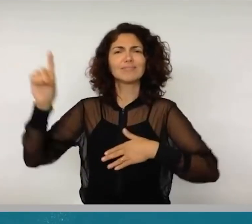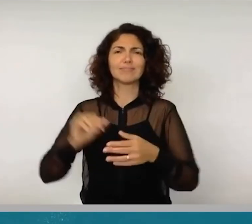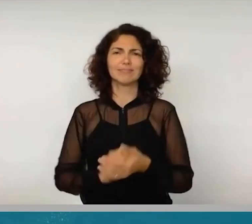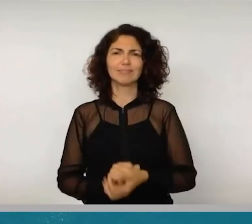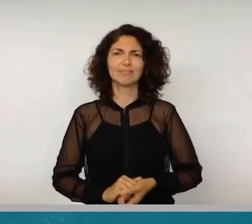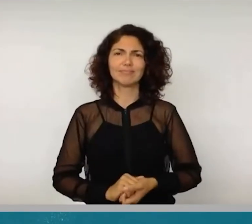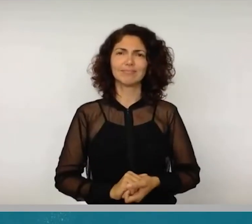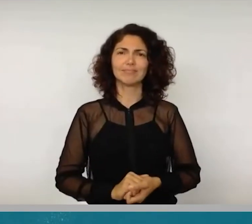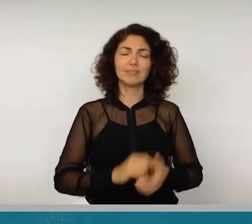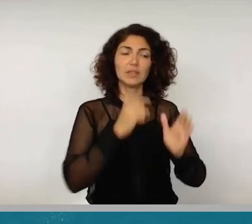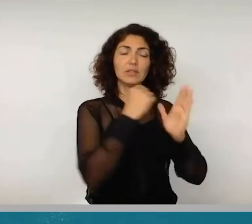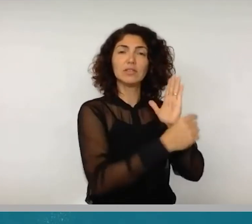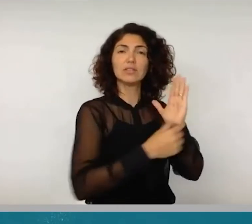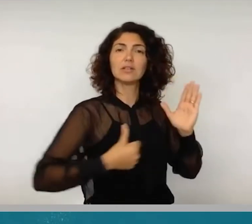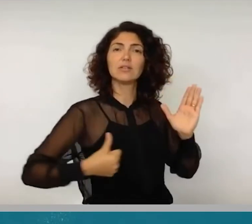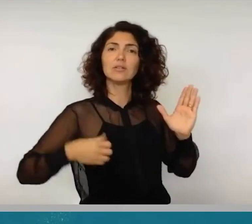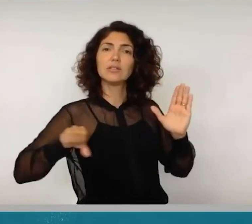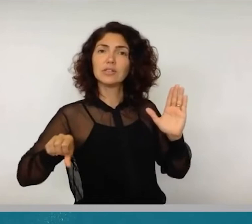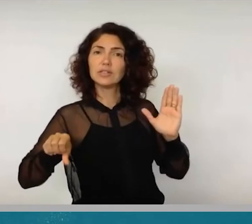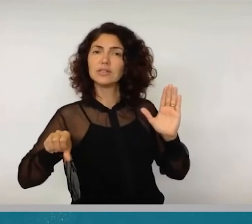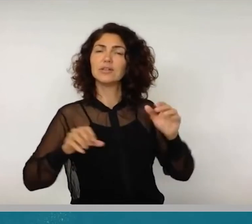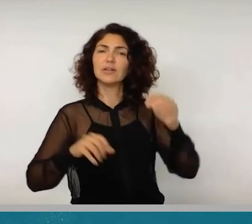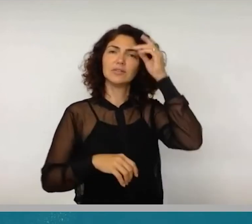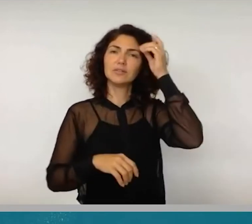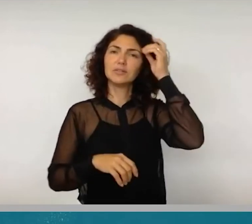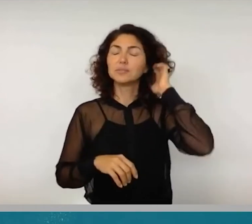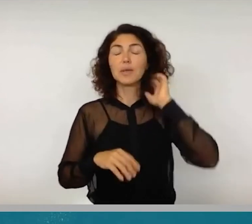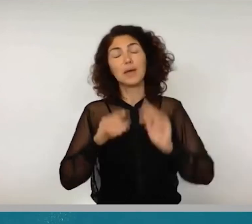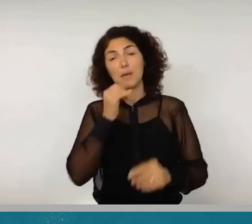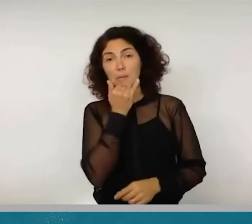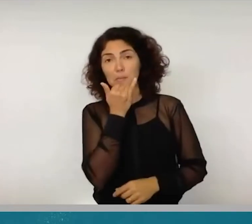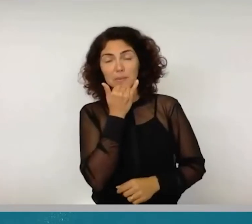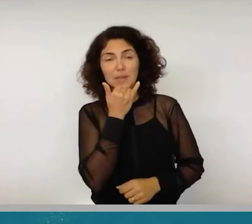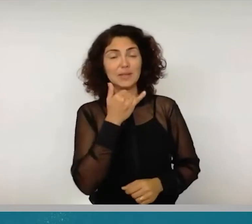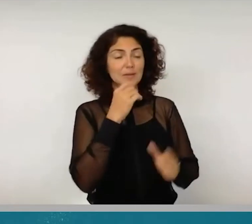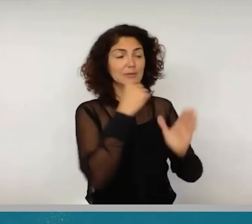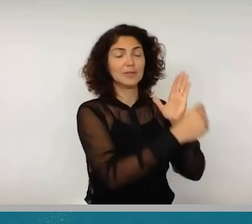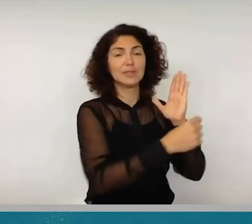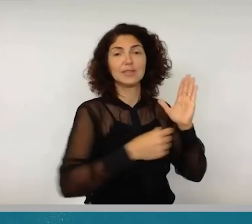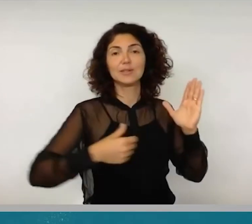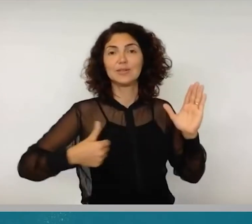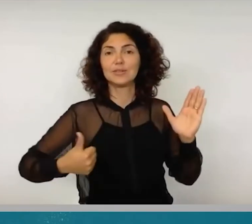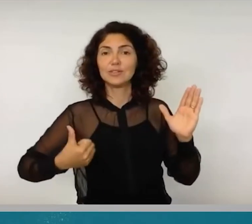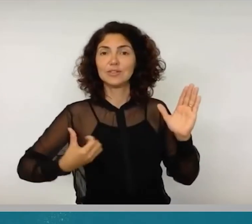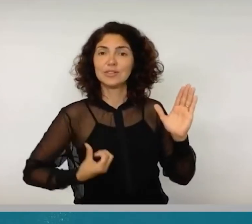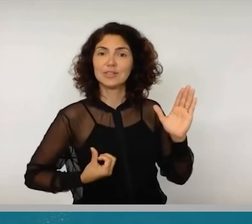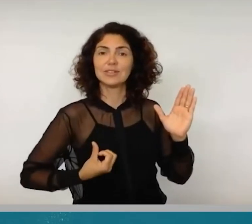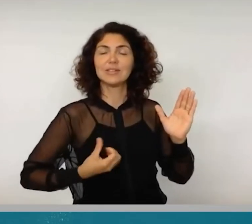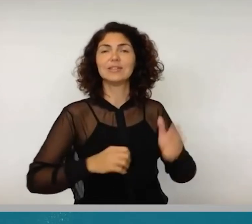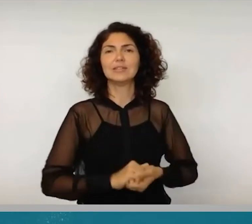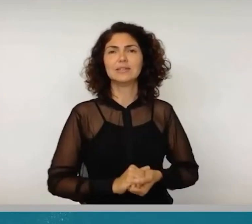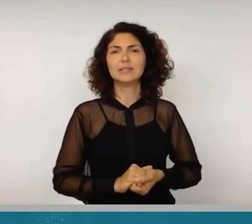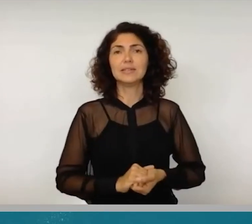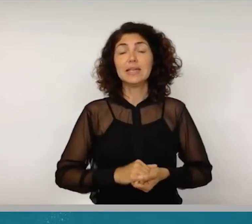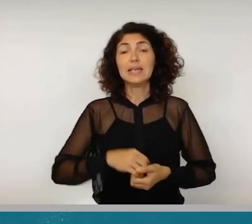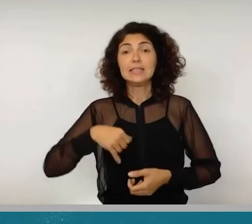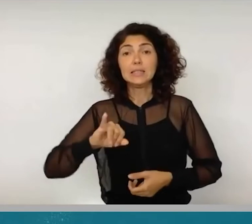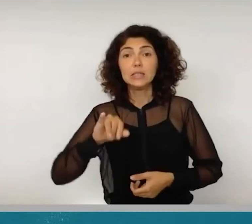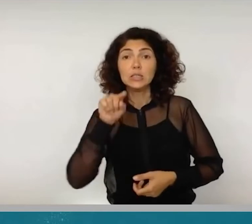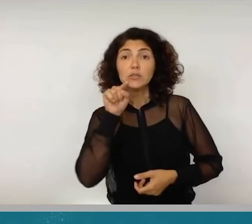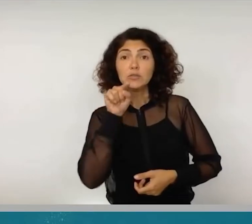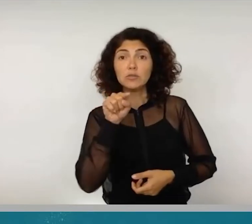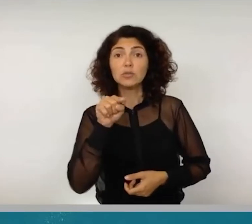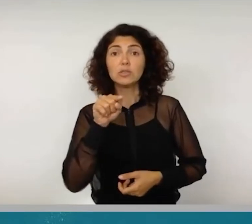19. Quando jejuar, 16. Quando jejuardes, não vos mostreis contristados como